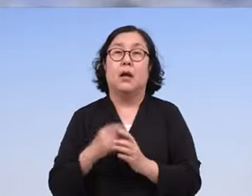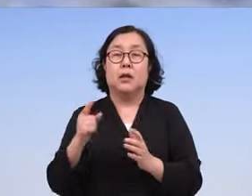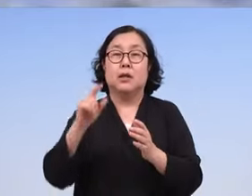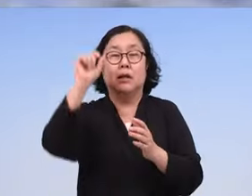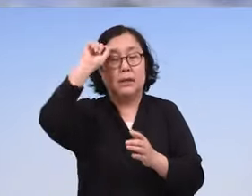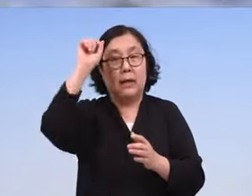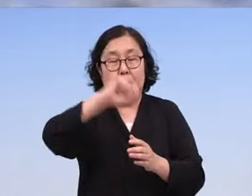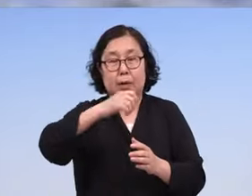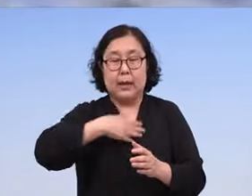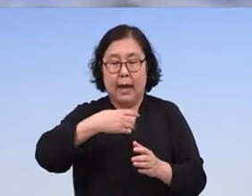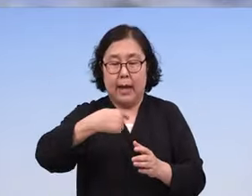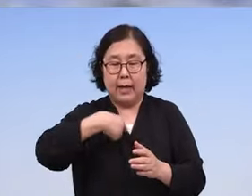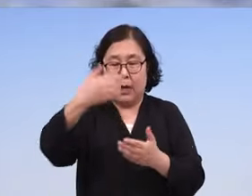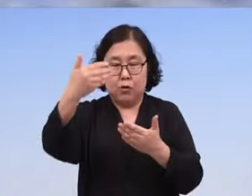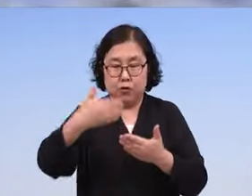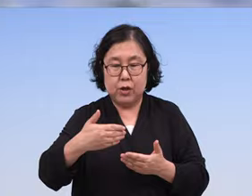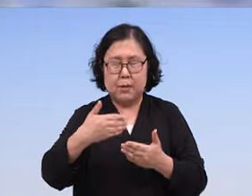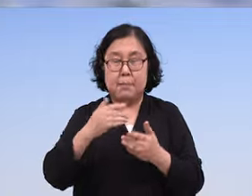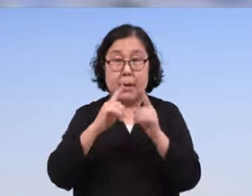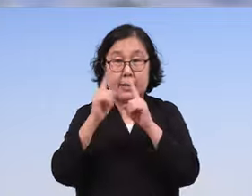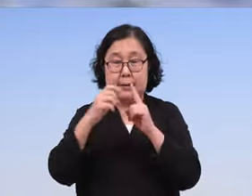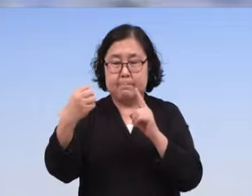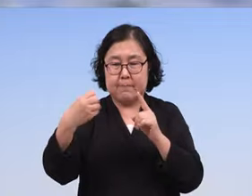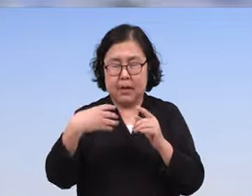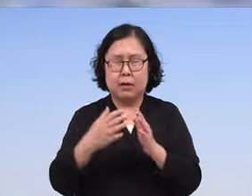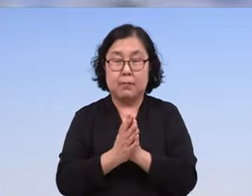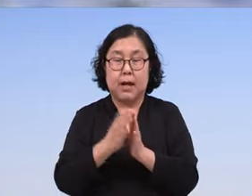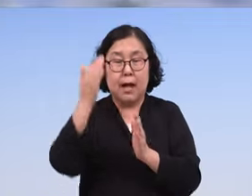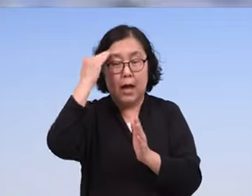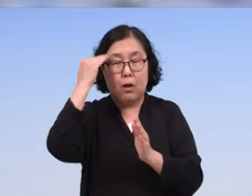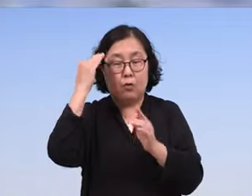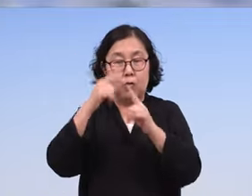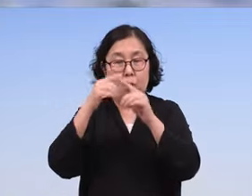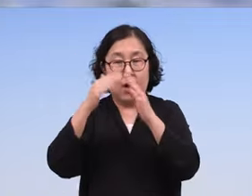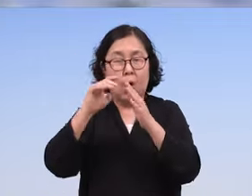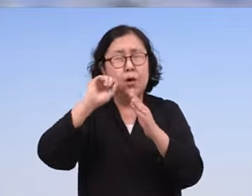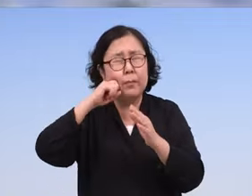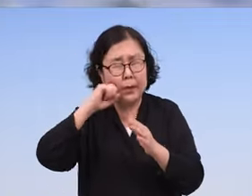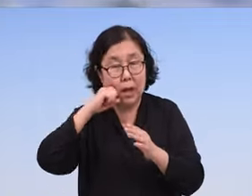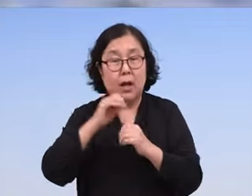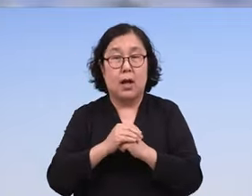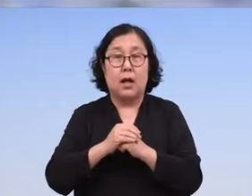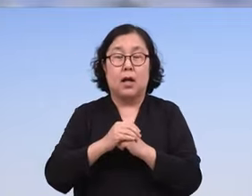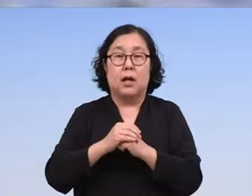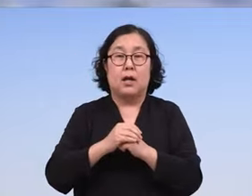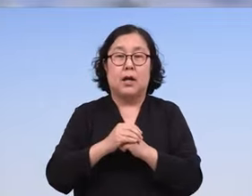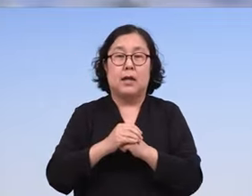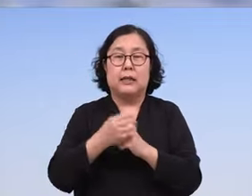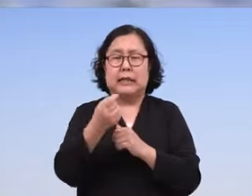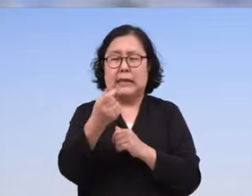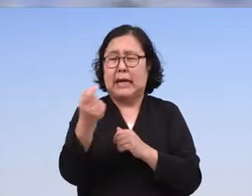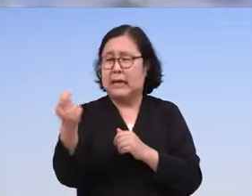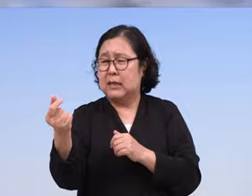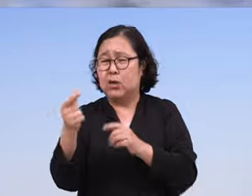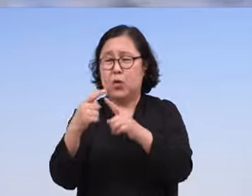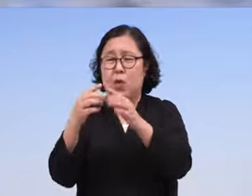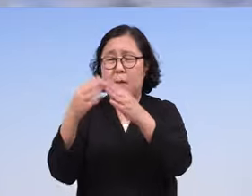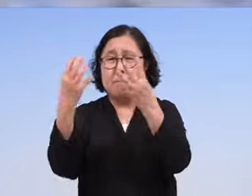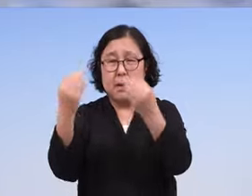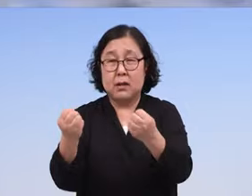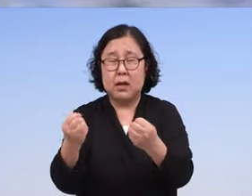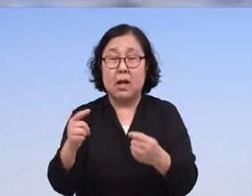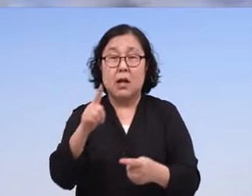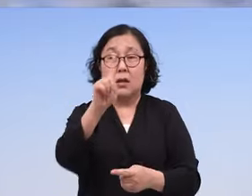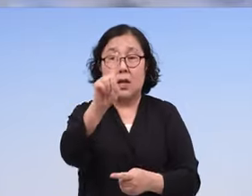그 새벽에 저에게 주신 주님의 메시지가 강렬했습니다. 한국교회가 이렇게 어려운데, 미자립교회가 이렇게